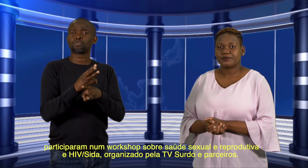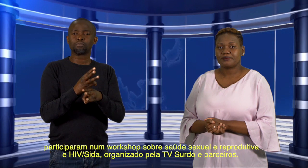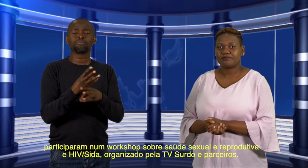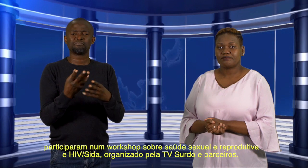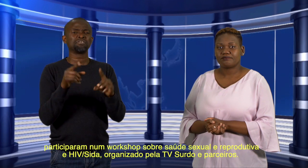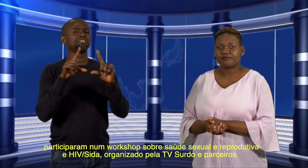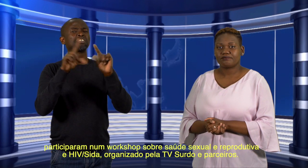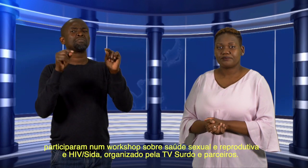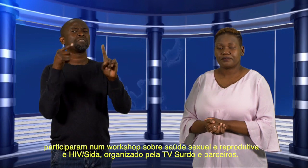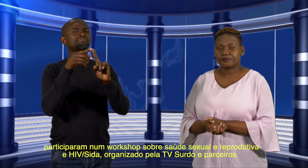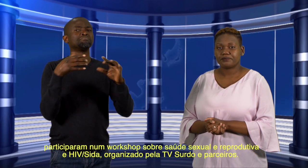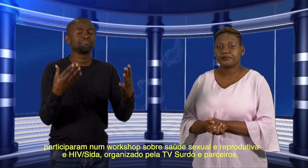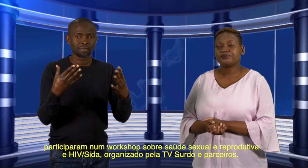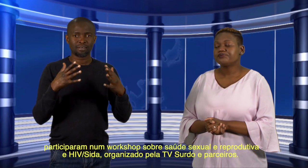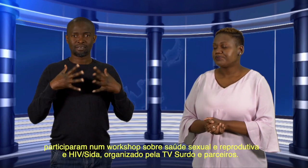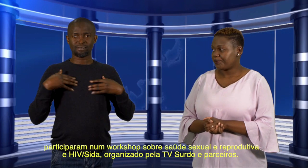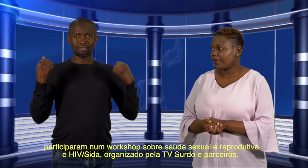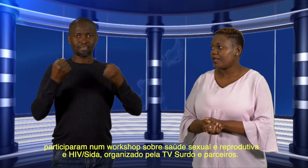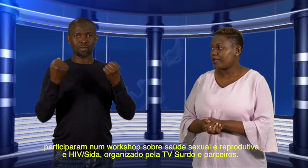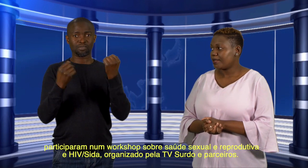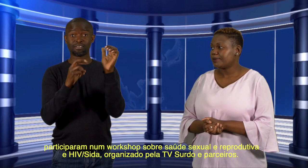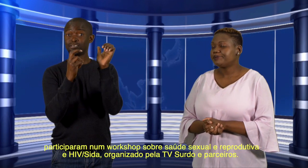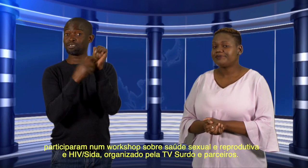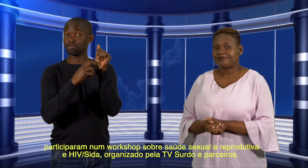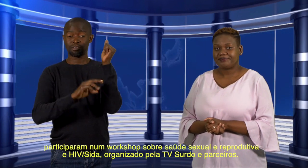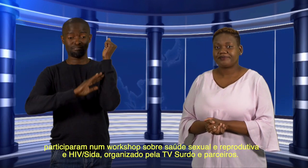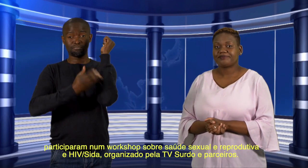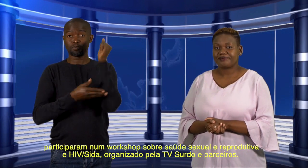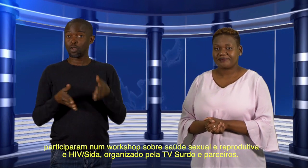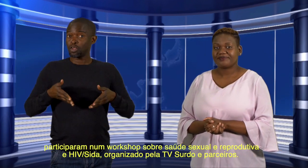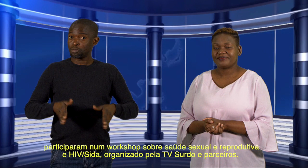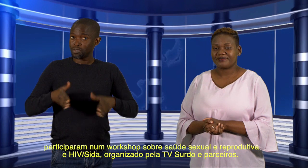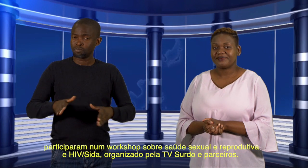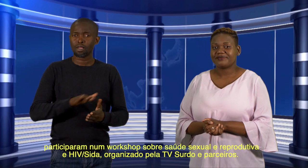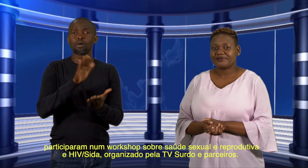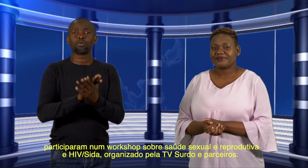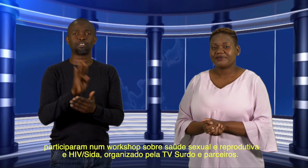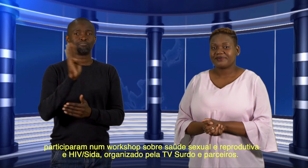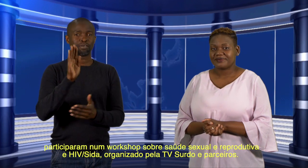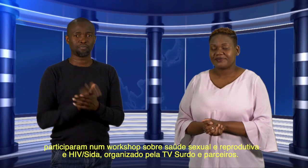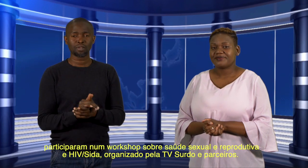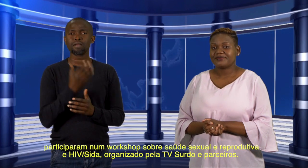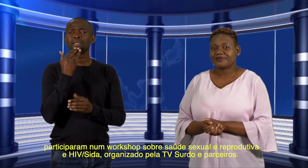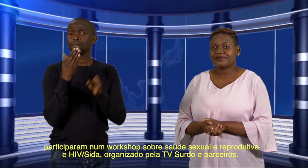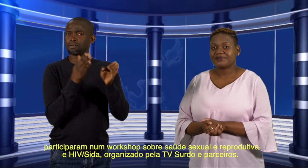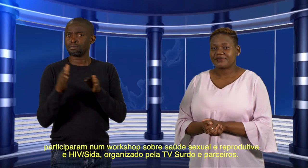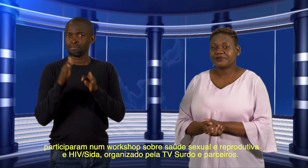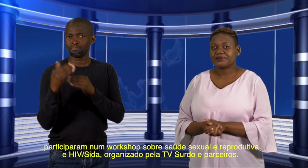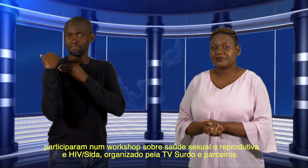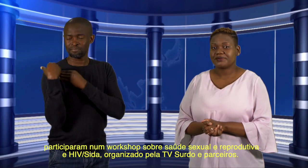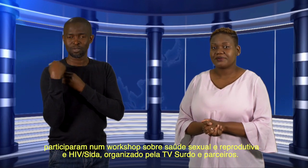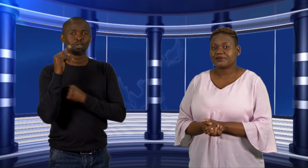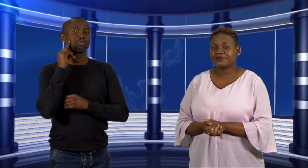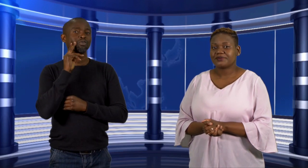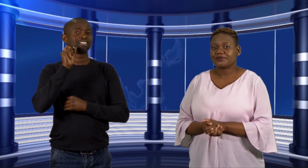participaram num workshop sobre saúde sexual e reprodutiva e HIV-Sida organizado pela TV Surdo e